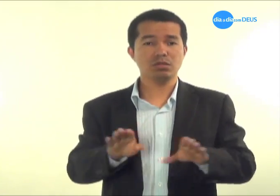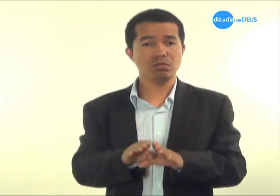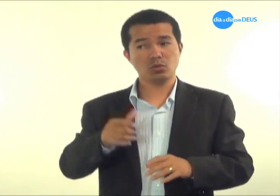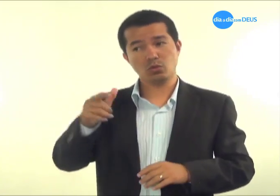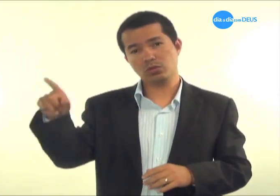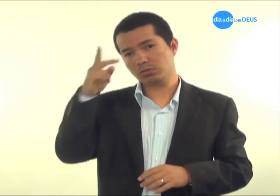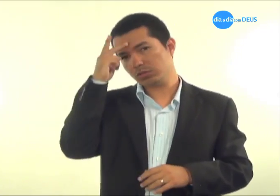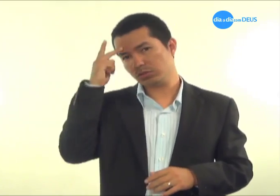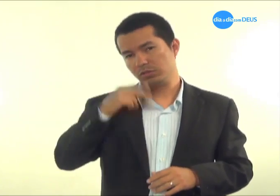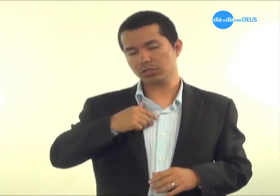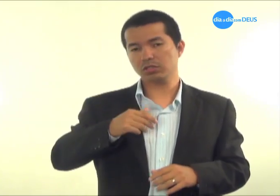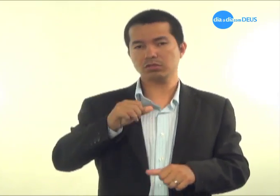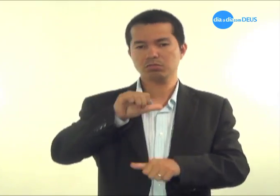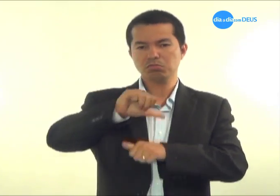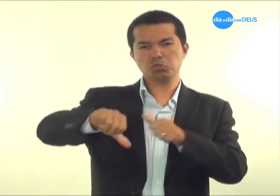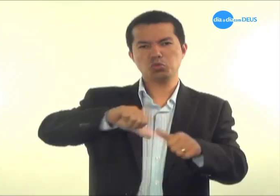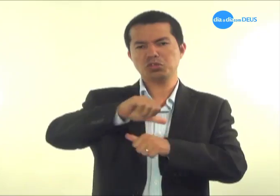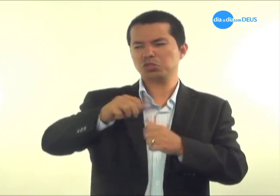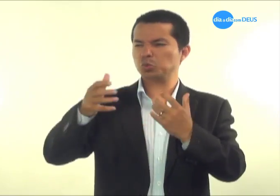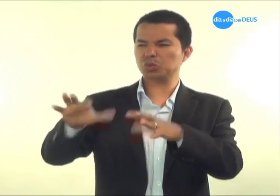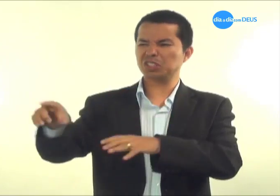controversa, que nem todo mundo acredita.